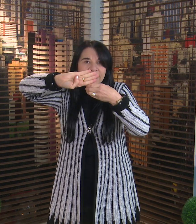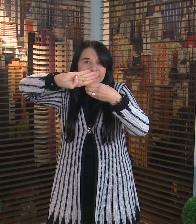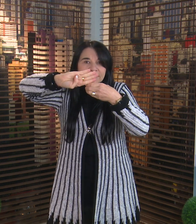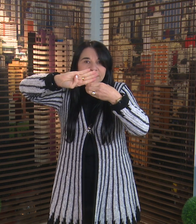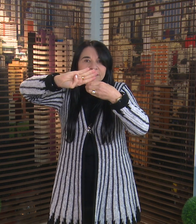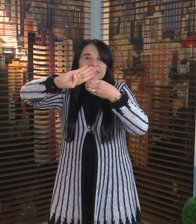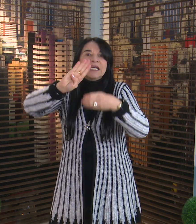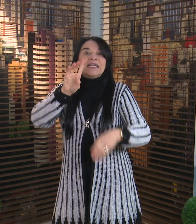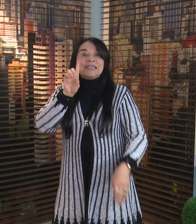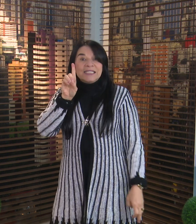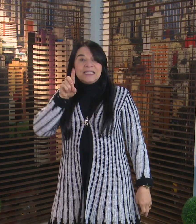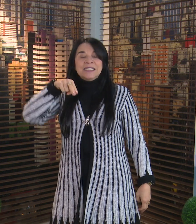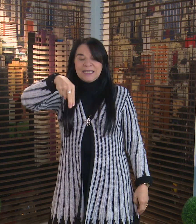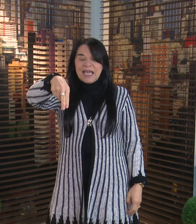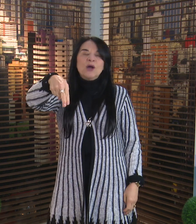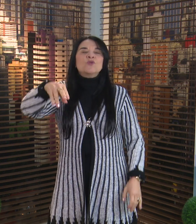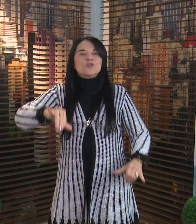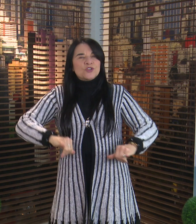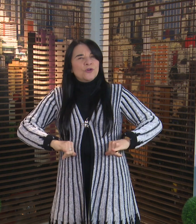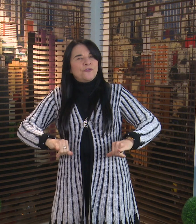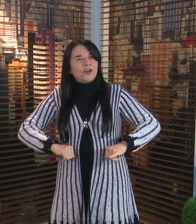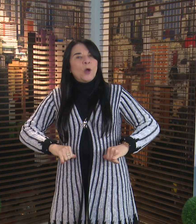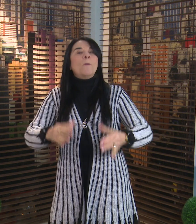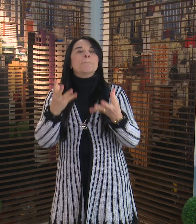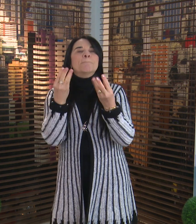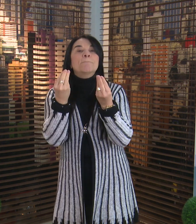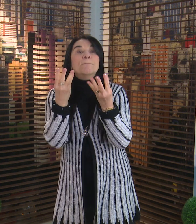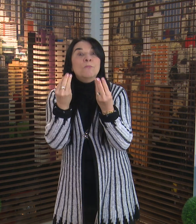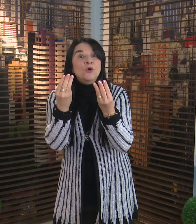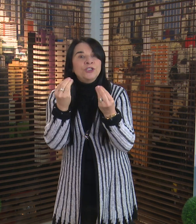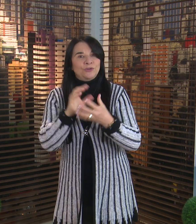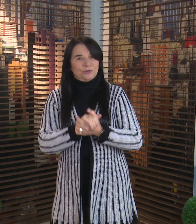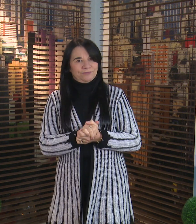Babilônia, Daniel sofreu muito.